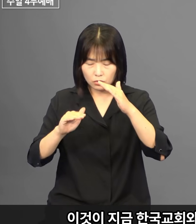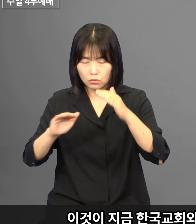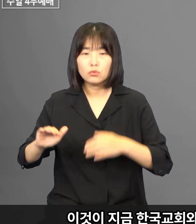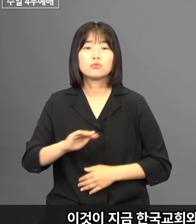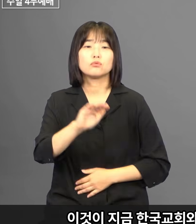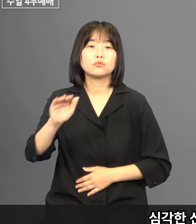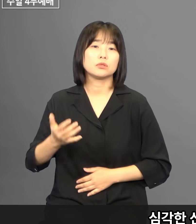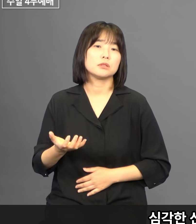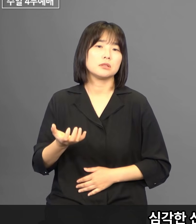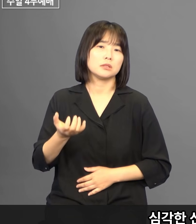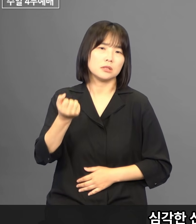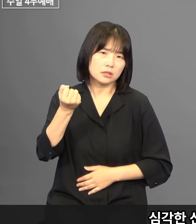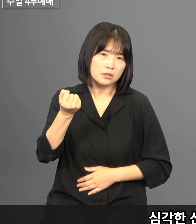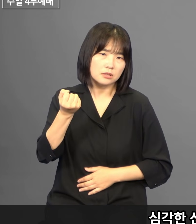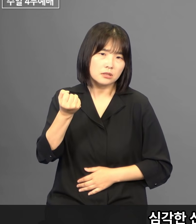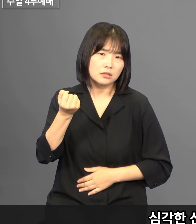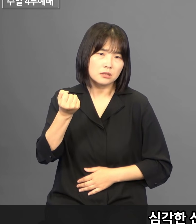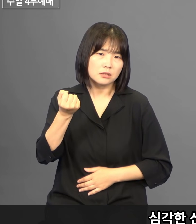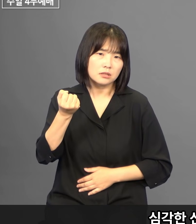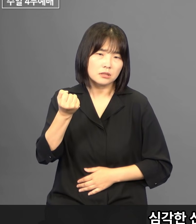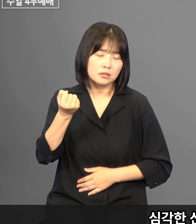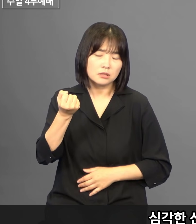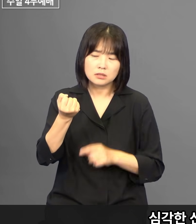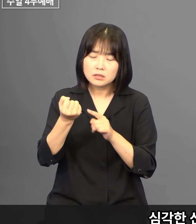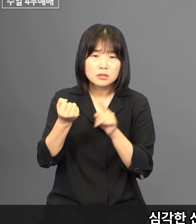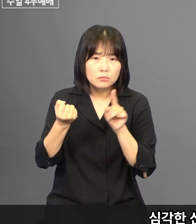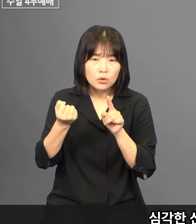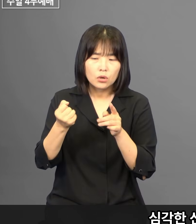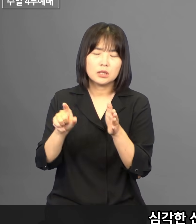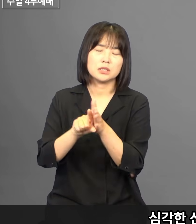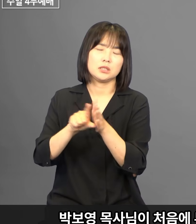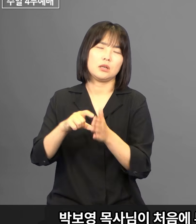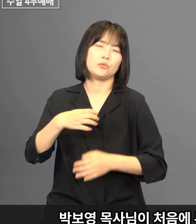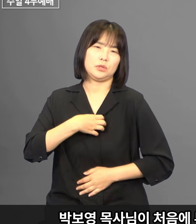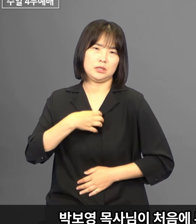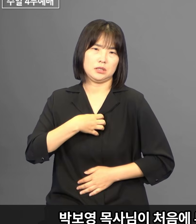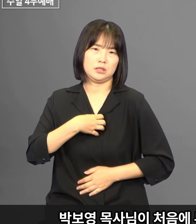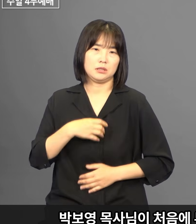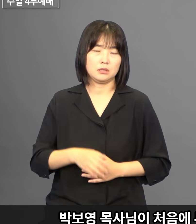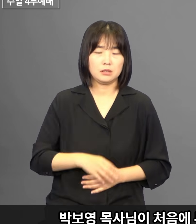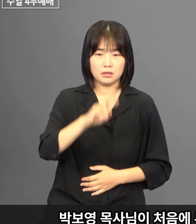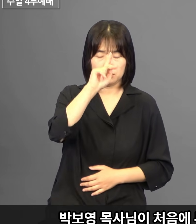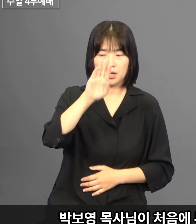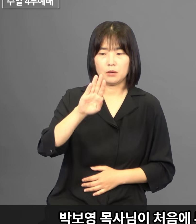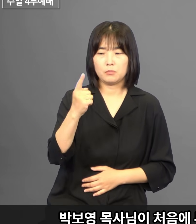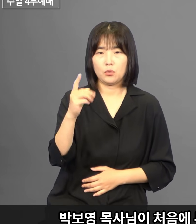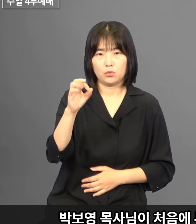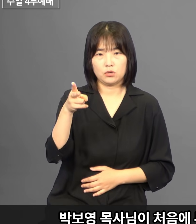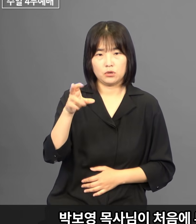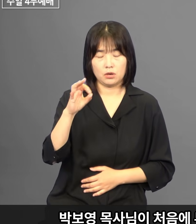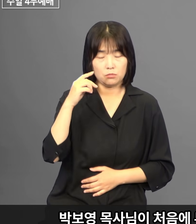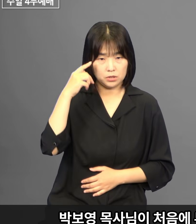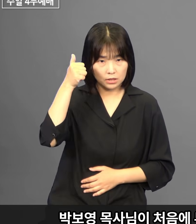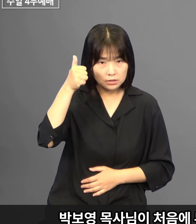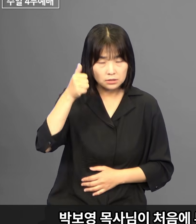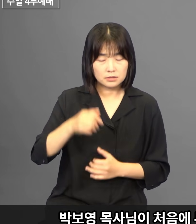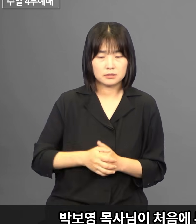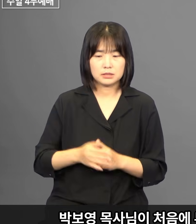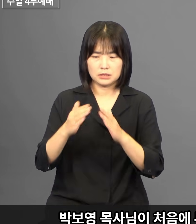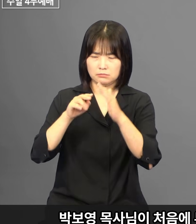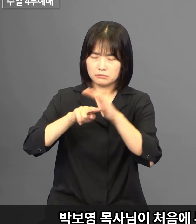있는 심각한 신앙의 위기입니다. 박보영 목사님이 처음에 불황아들과